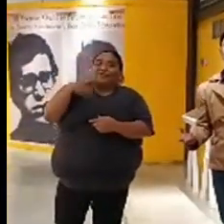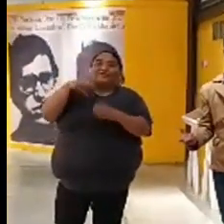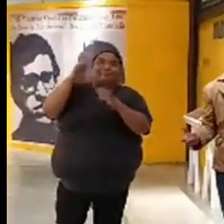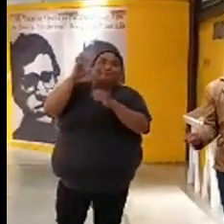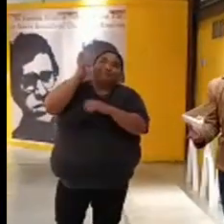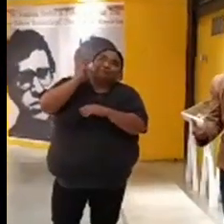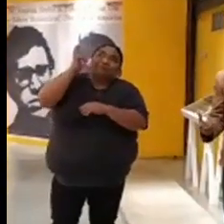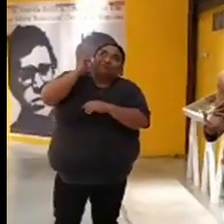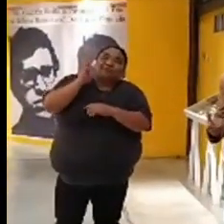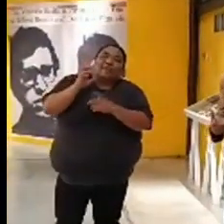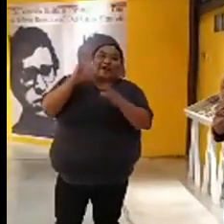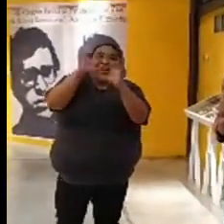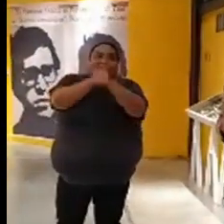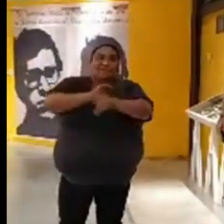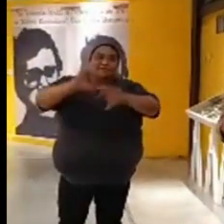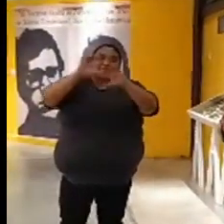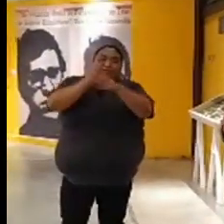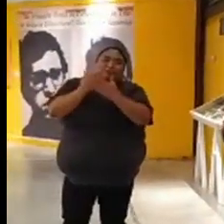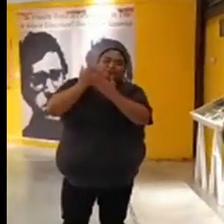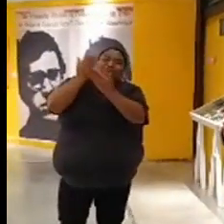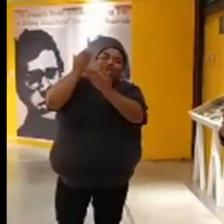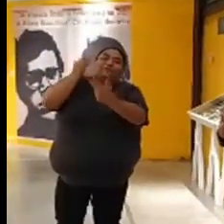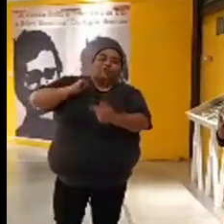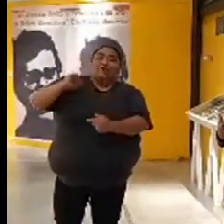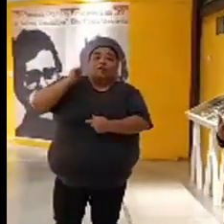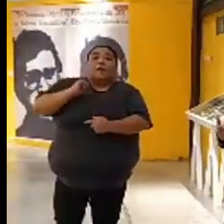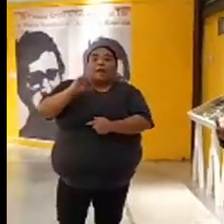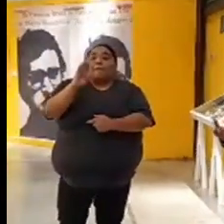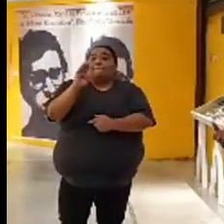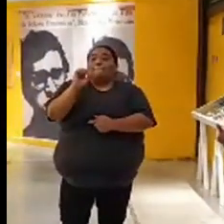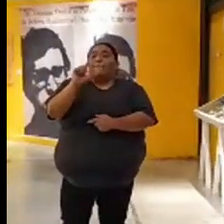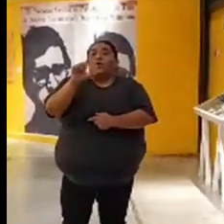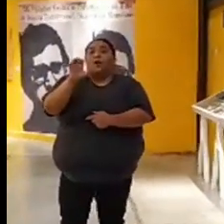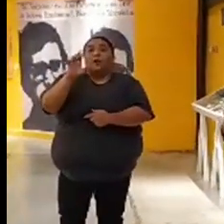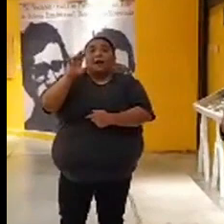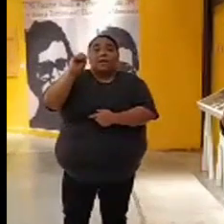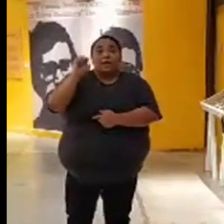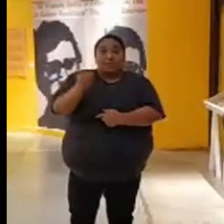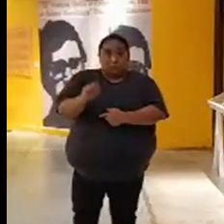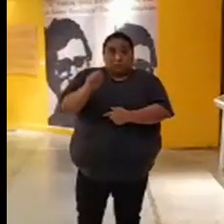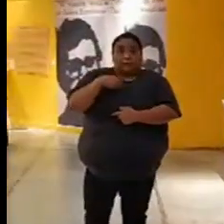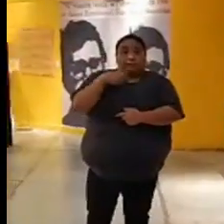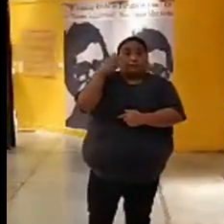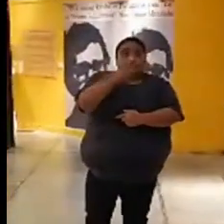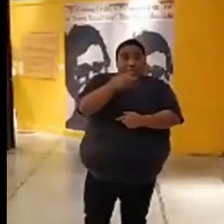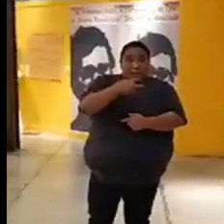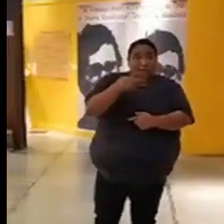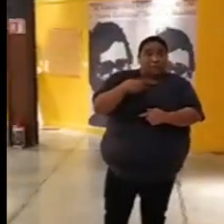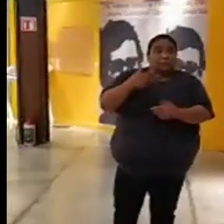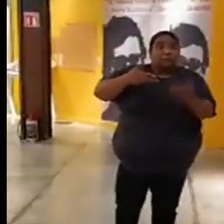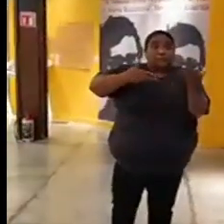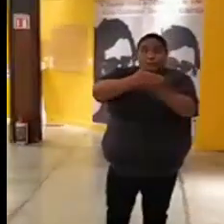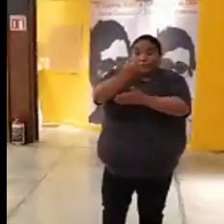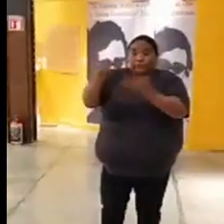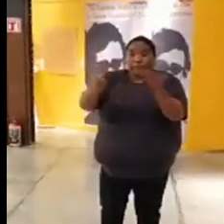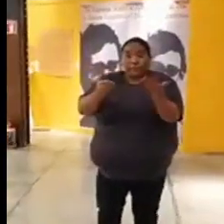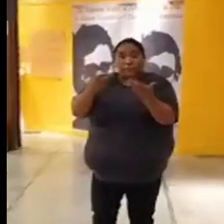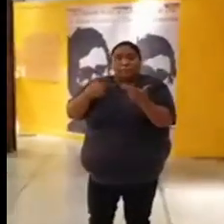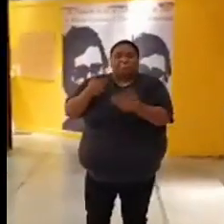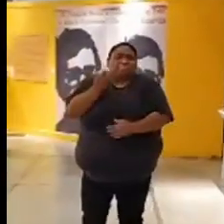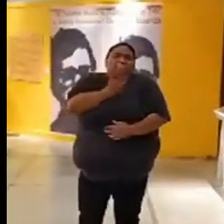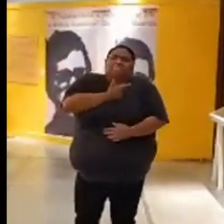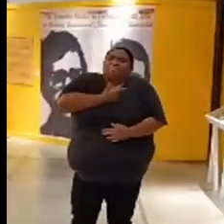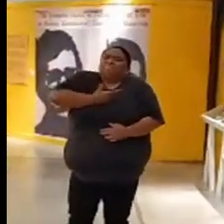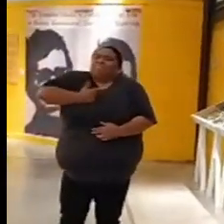¿no?, los cuales, si me permiten compartir, pues ha sido de mi fascinación, los boleros.